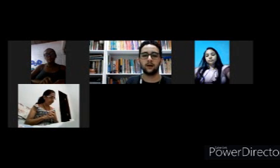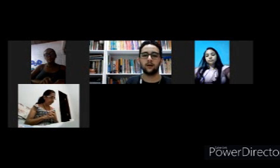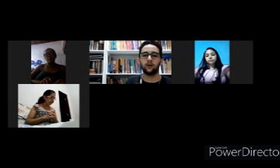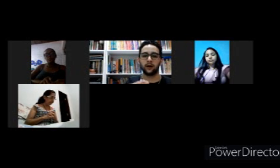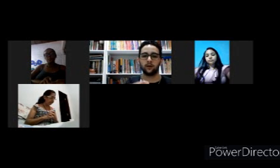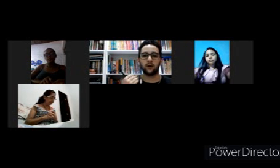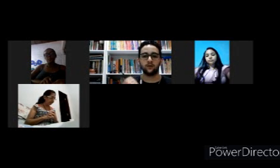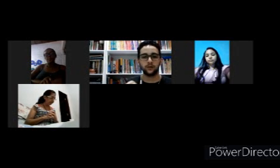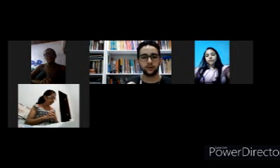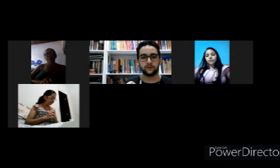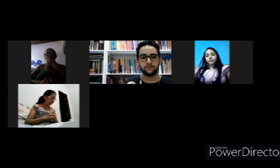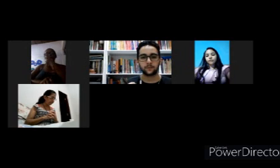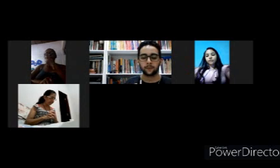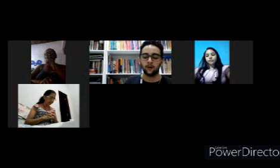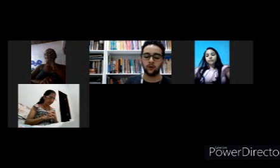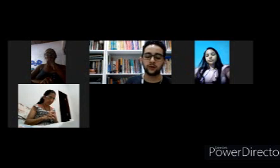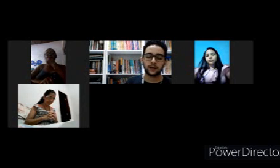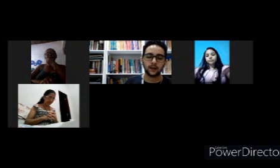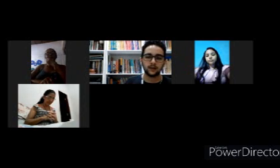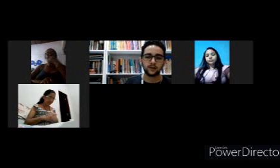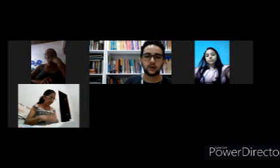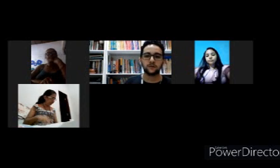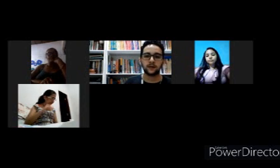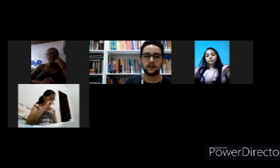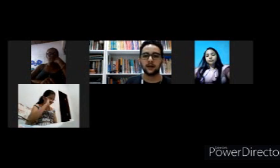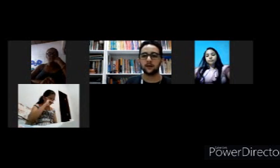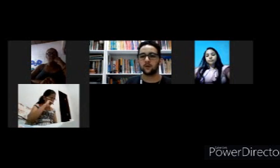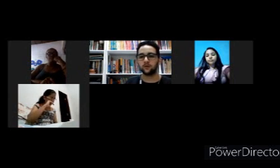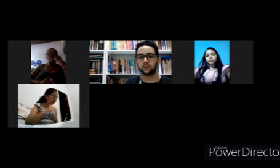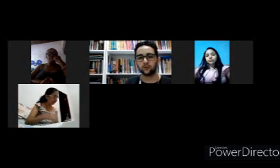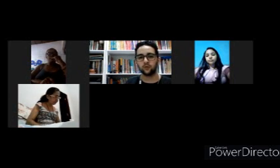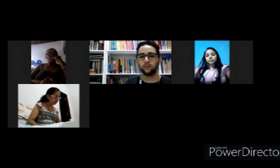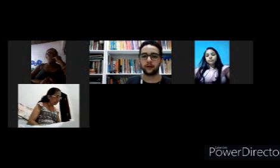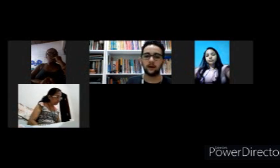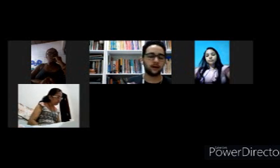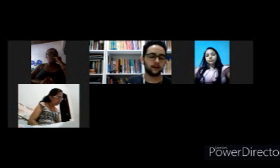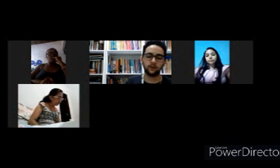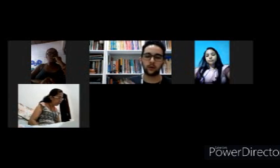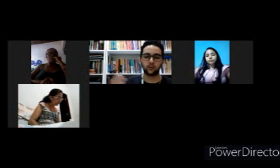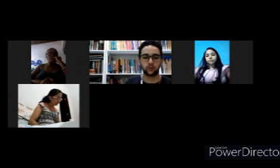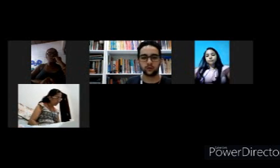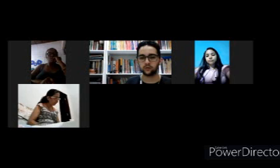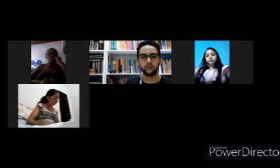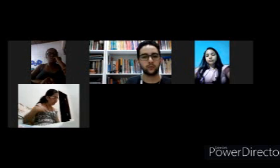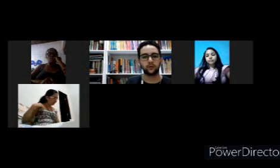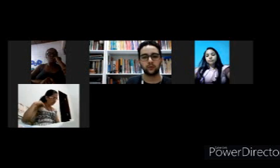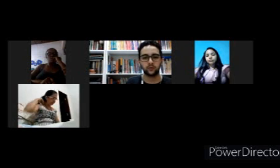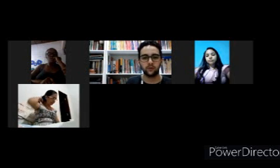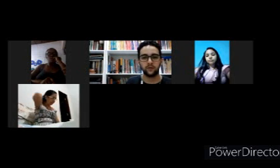é oral, auditiva. Outra característica que diferencia a língua do surdo para a língua não, a cultura do surdo para a cultura do